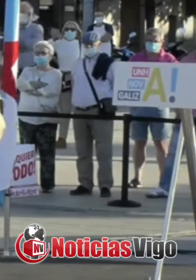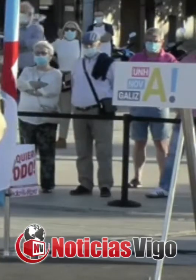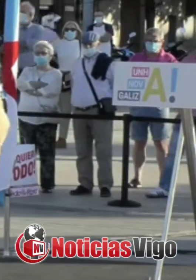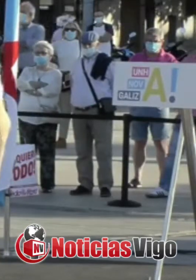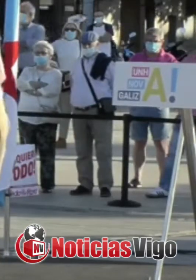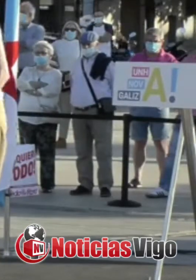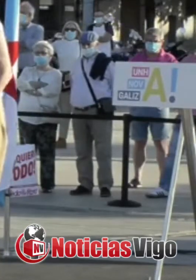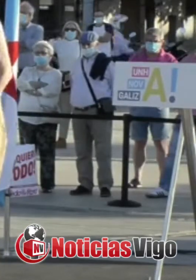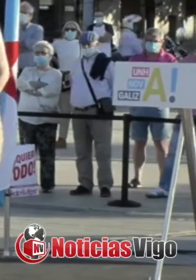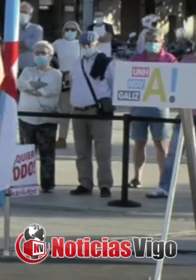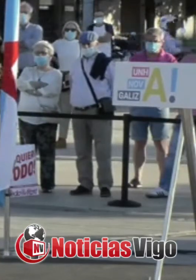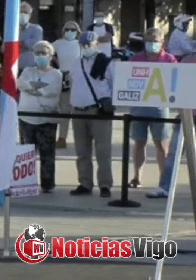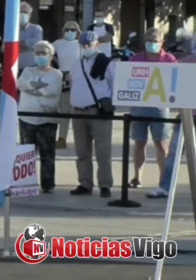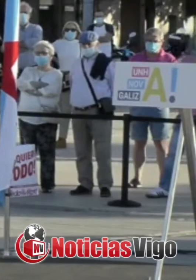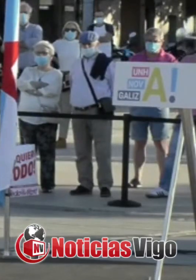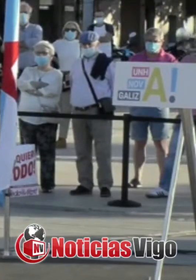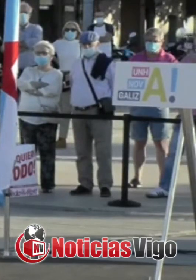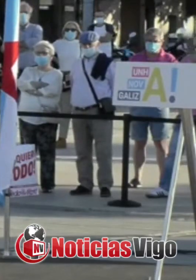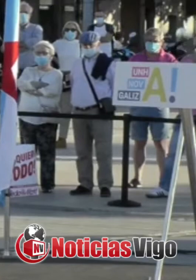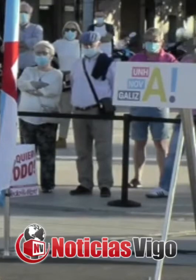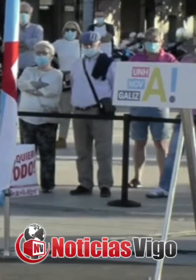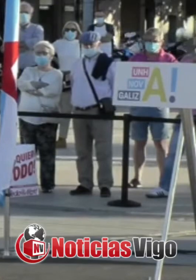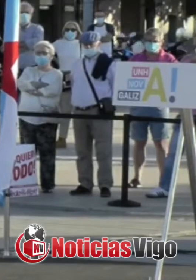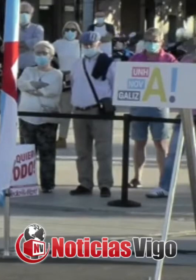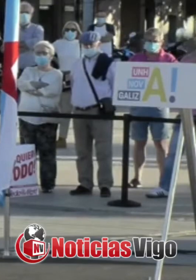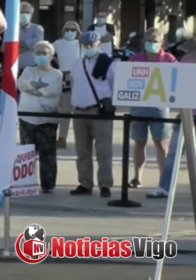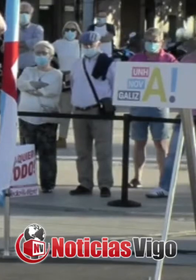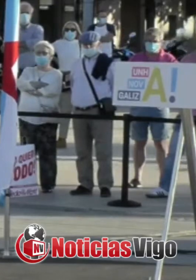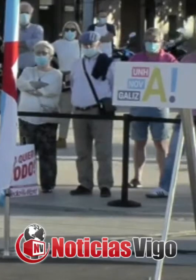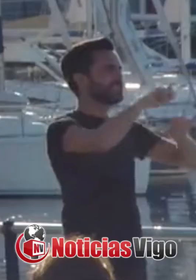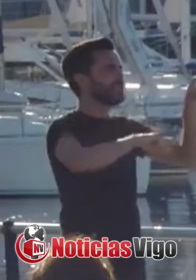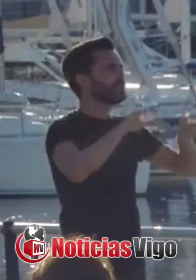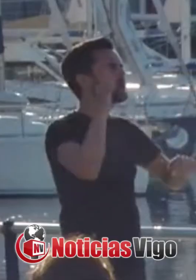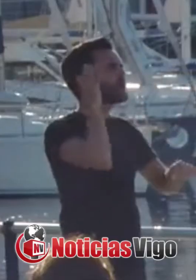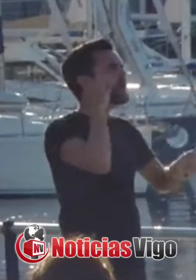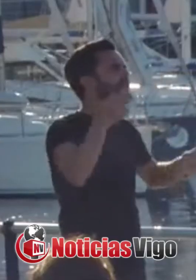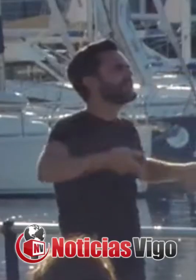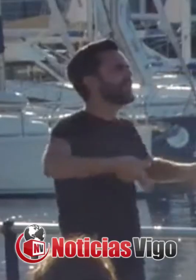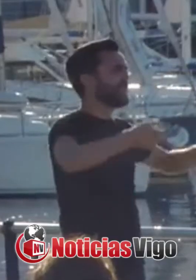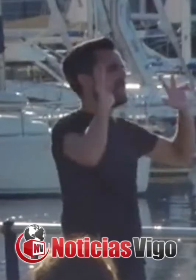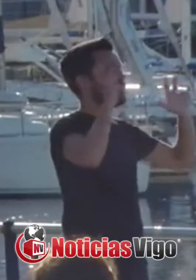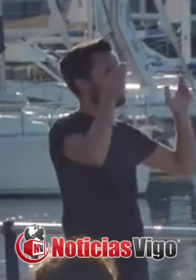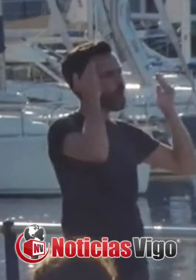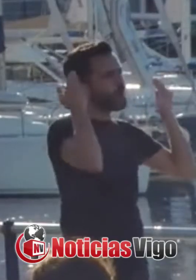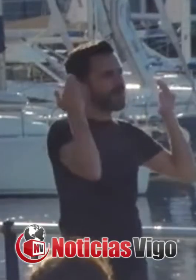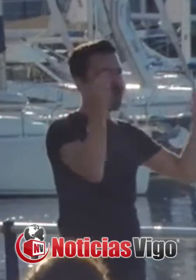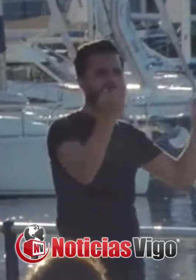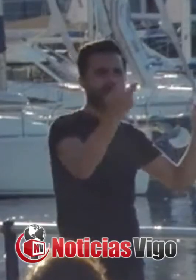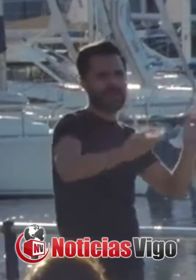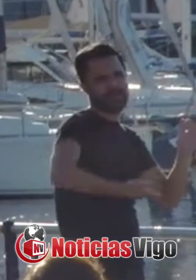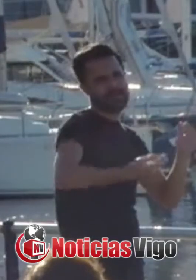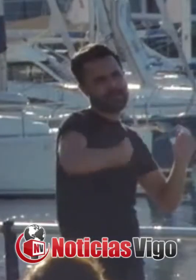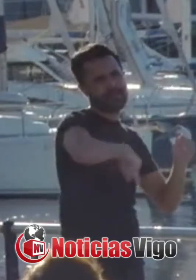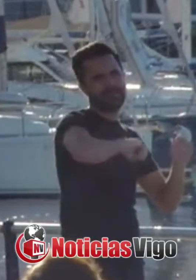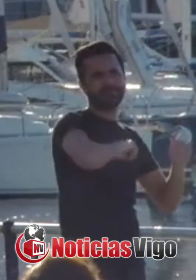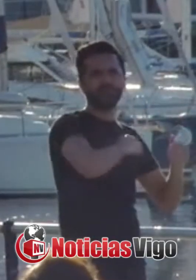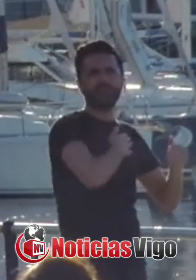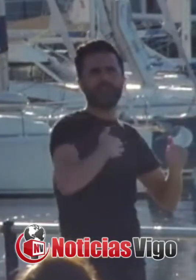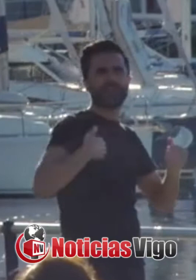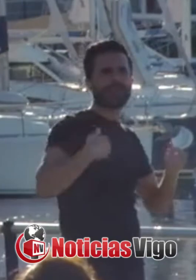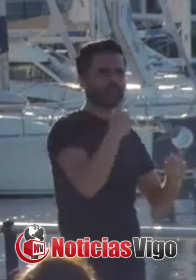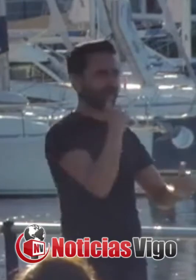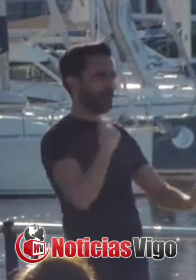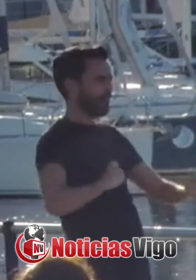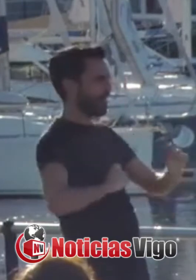Galiza feminista, unha Galiza de mulleres libres. Esa é unha amenaxe que temos pendente si queremos